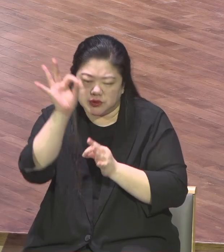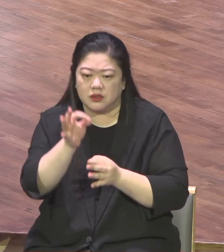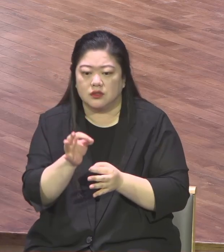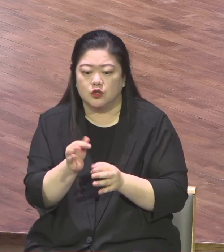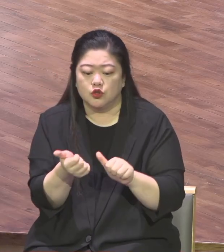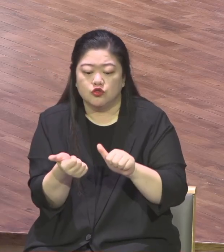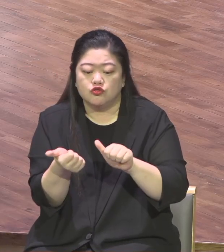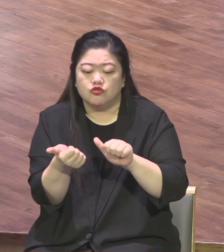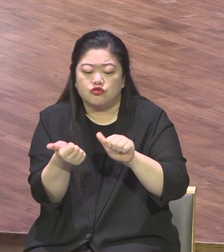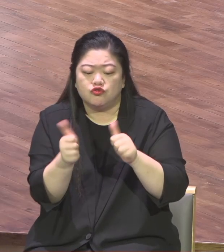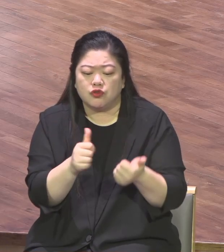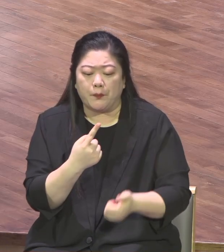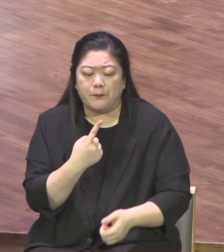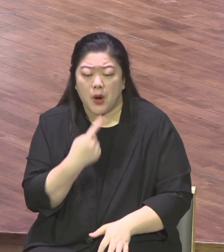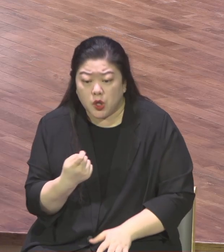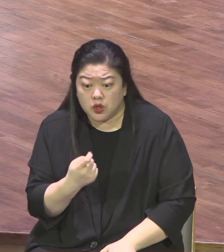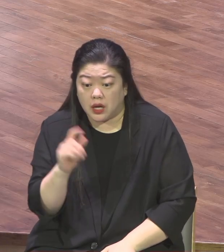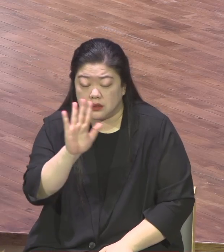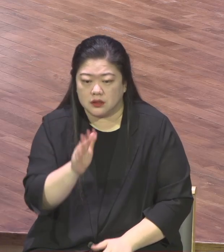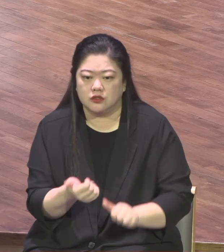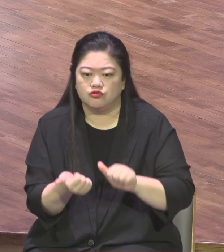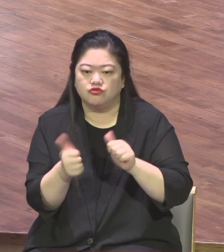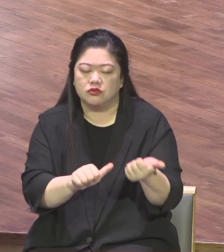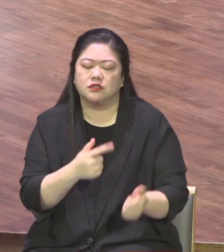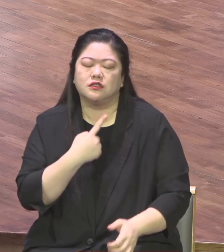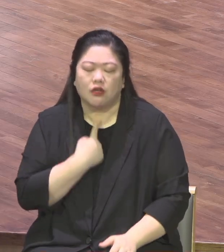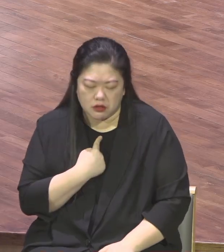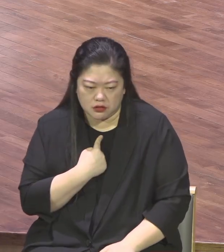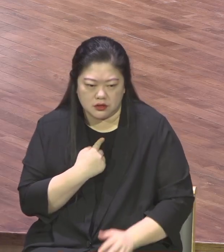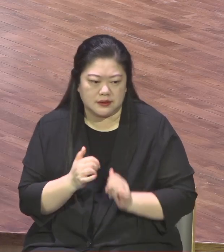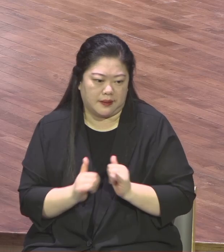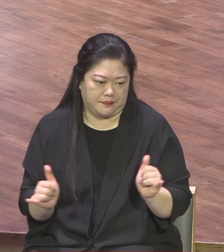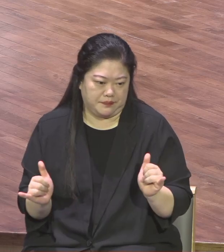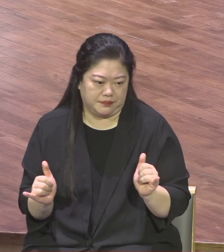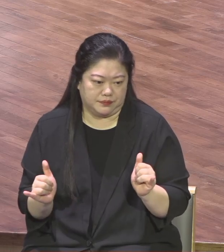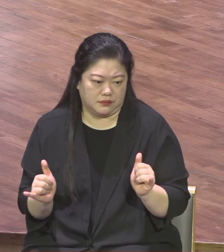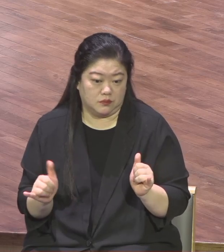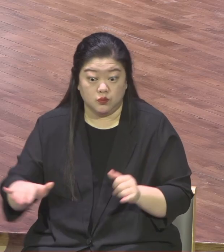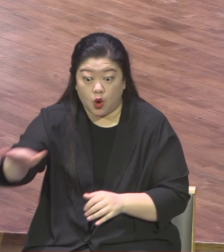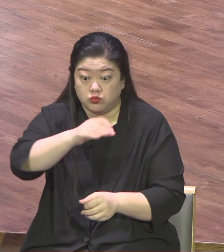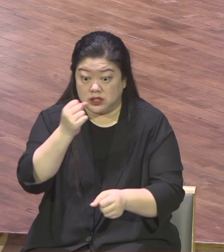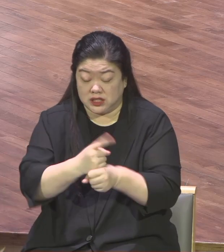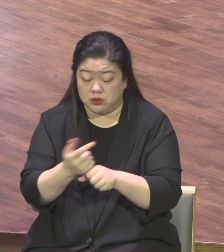죽으려고 아니라 죽었던 존재. 허물과 죄로 죽었던 너희를 그랬어요.